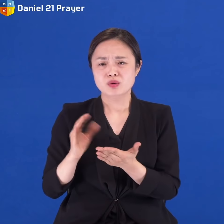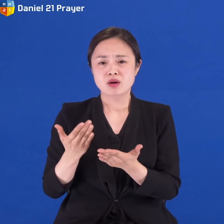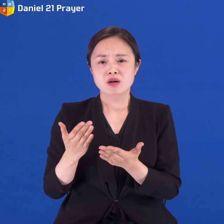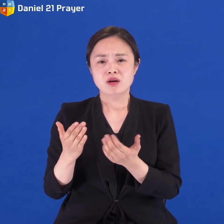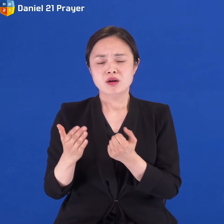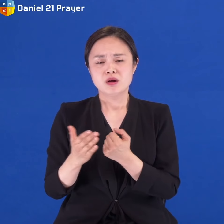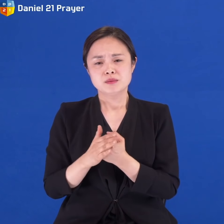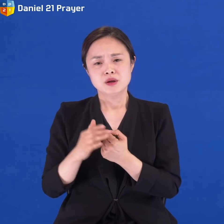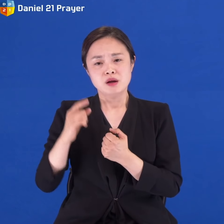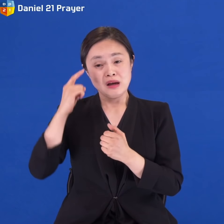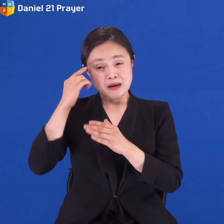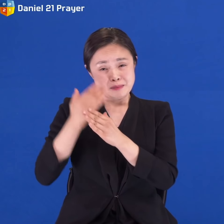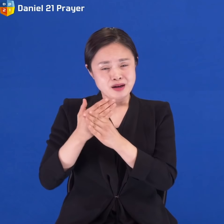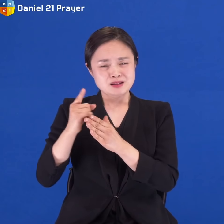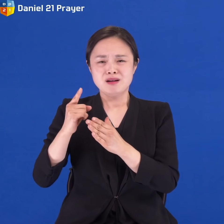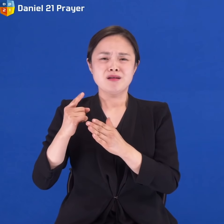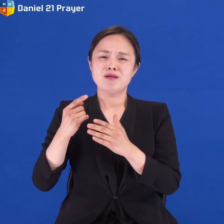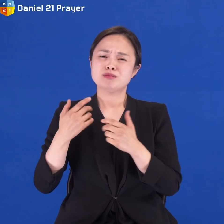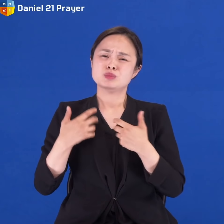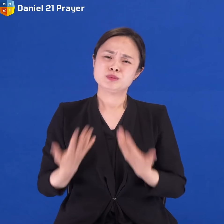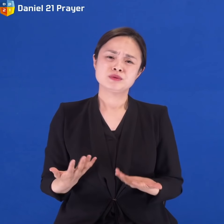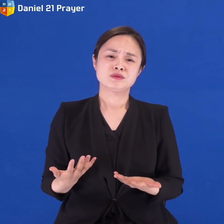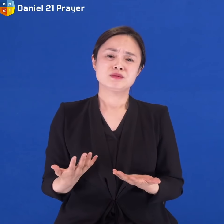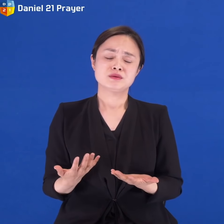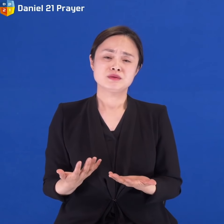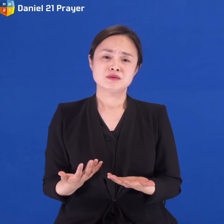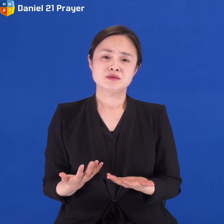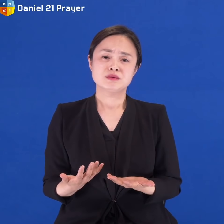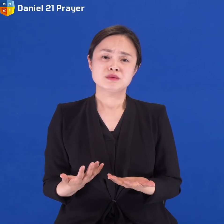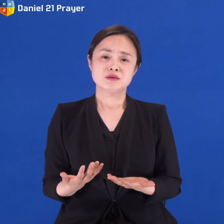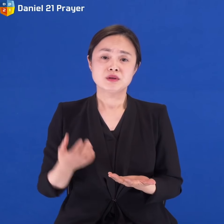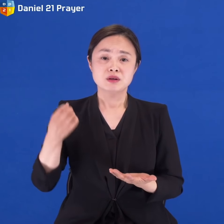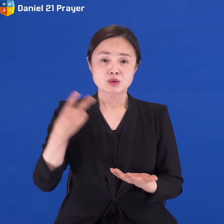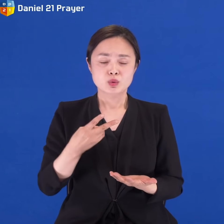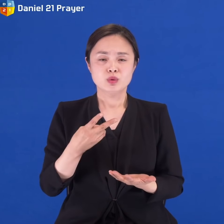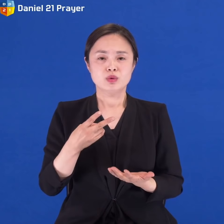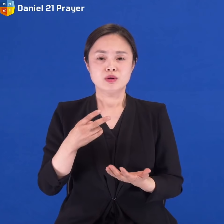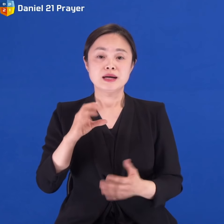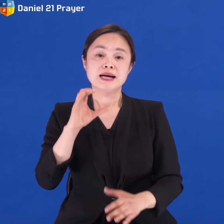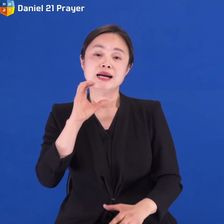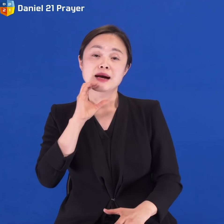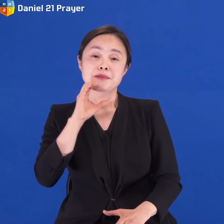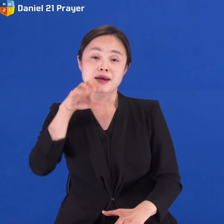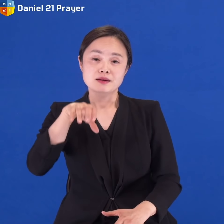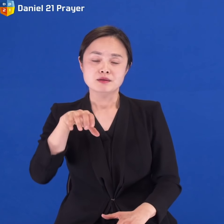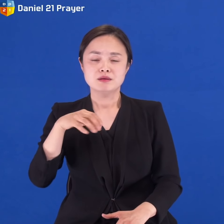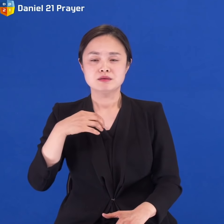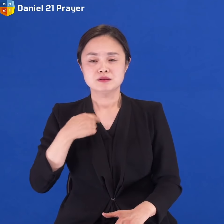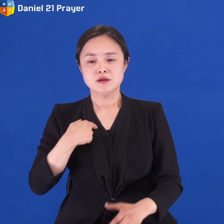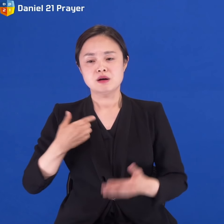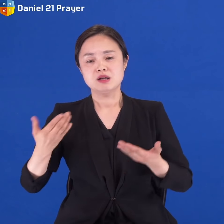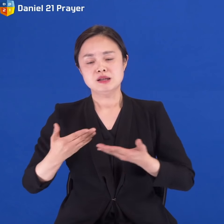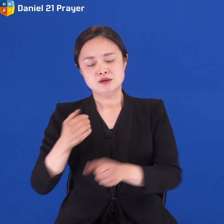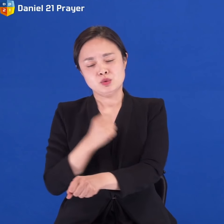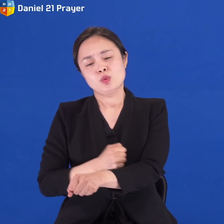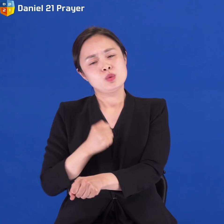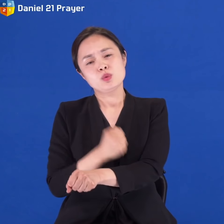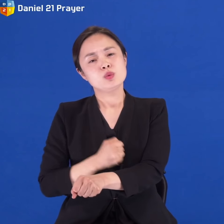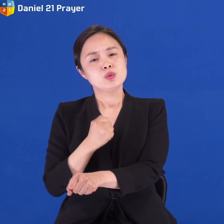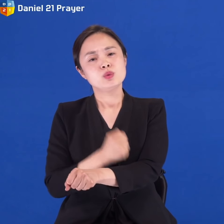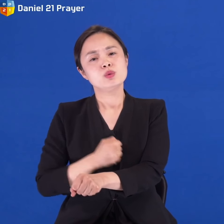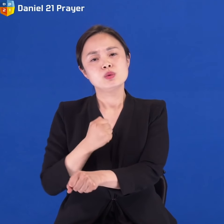D직종이라고 하는 카페 일을 하면서 제가 하나님께 감사해야 되겠다는 뭔가 필링이